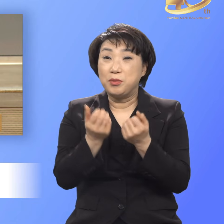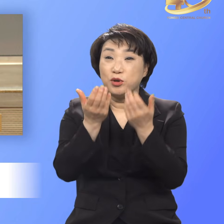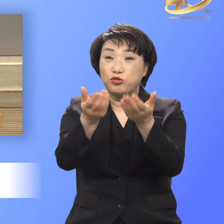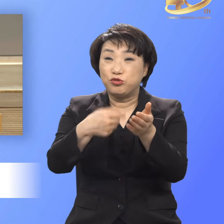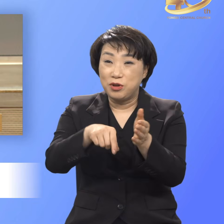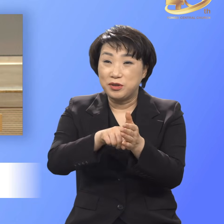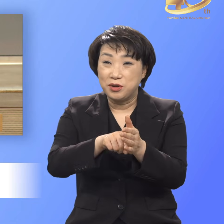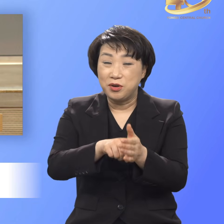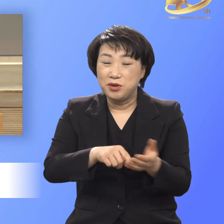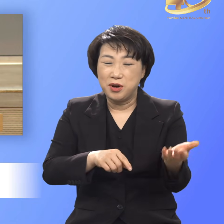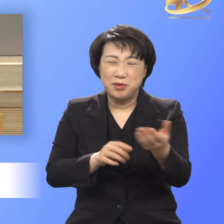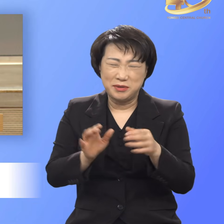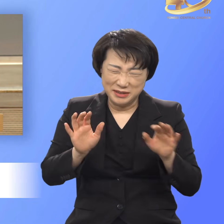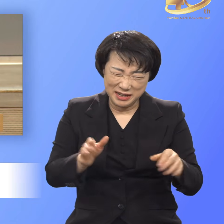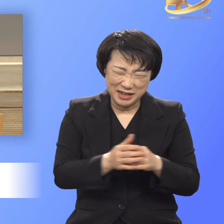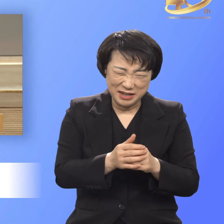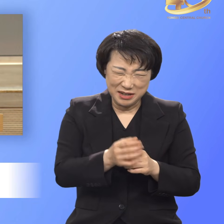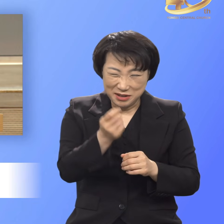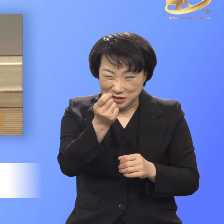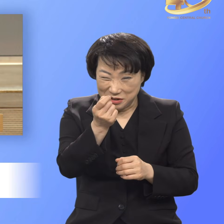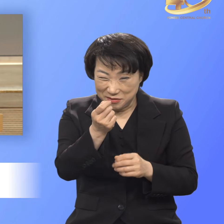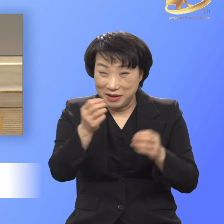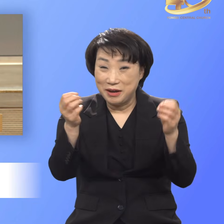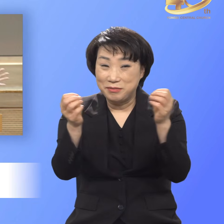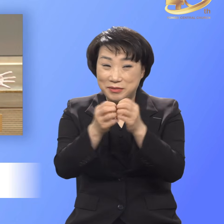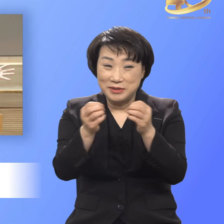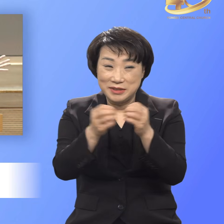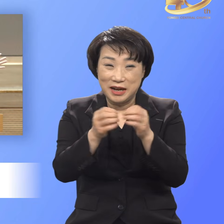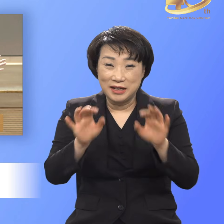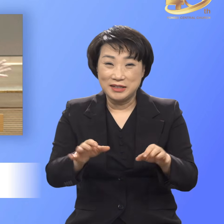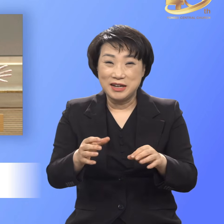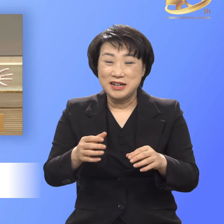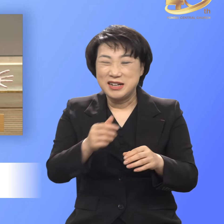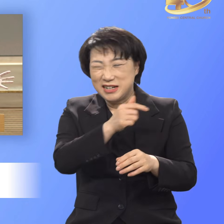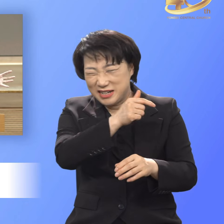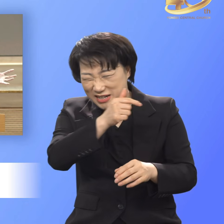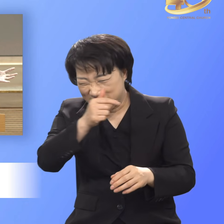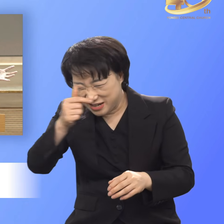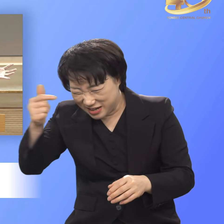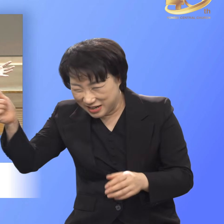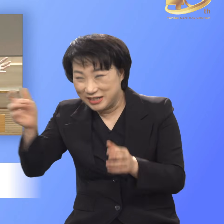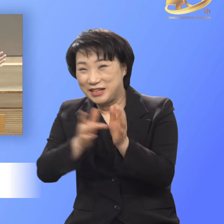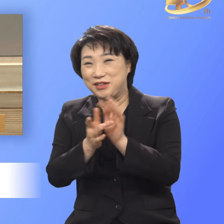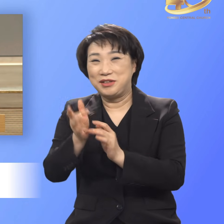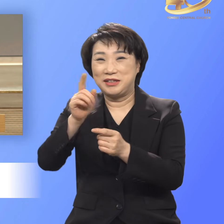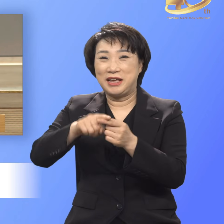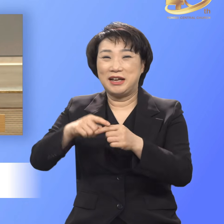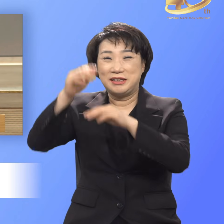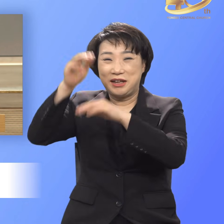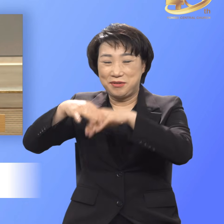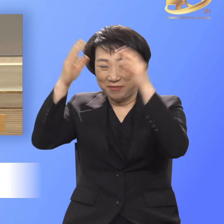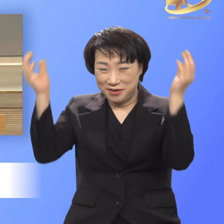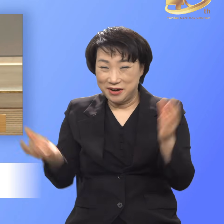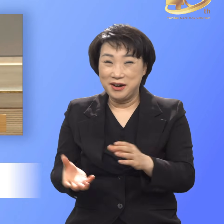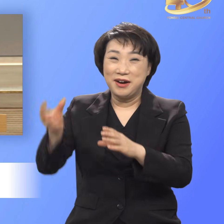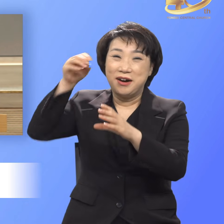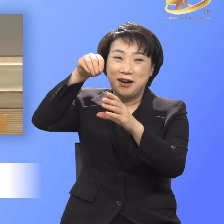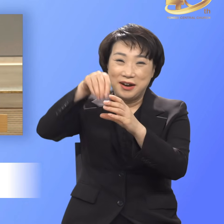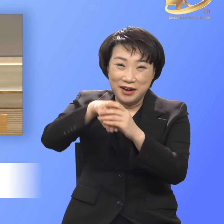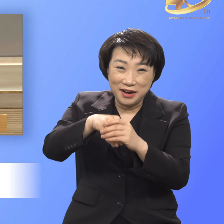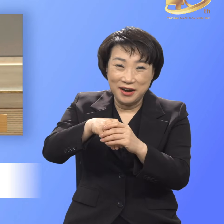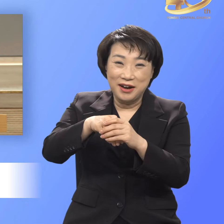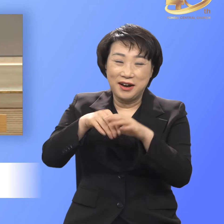어마어마한 조그마한 문장에다가 이 어마어마한 것을 다 실어서